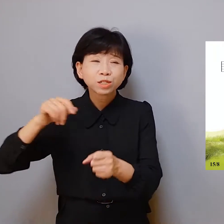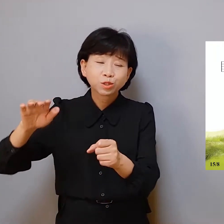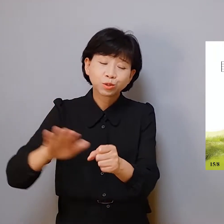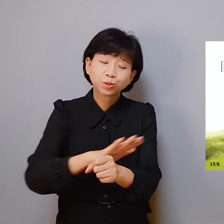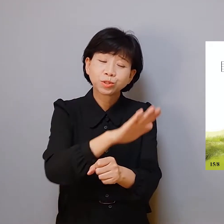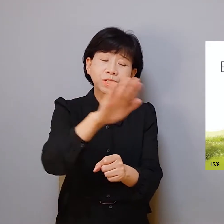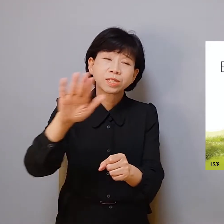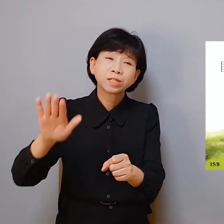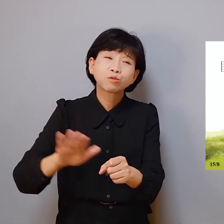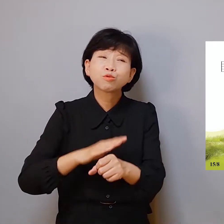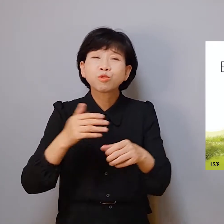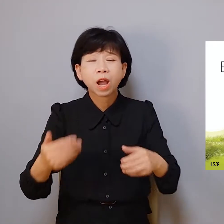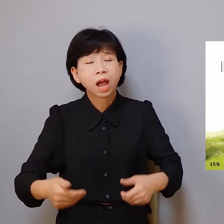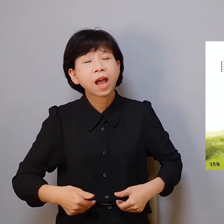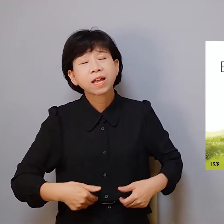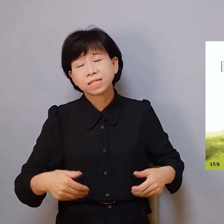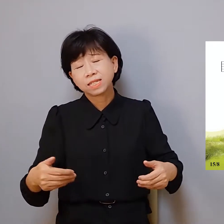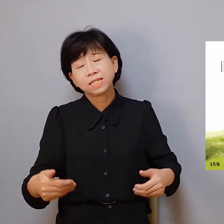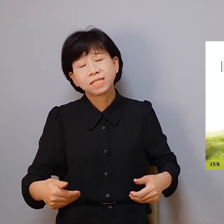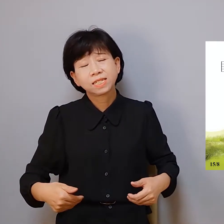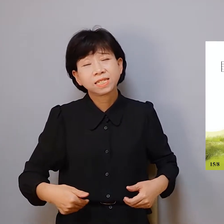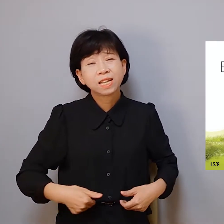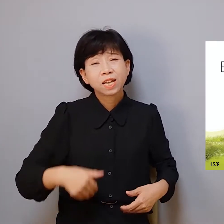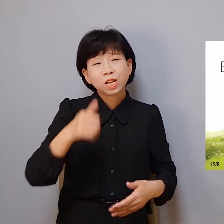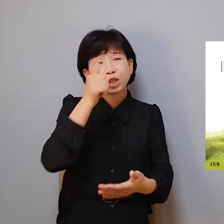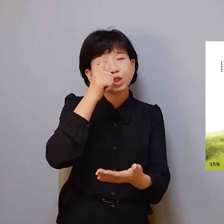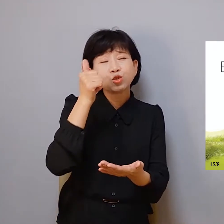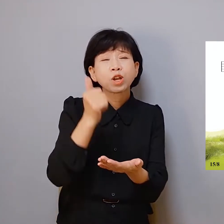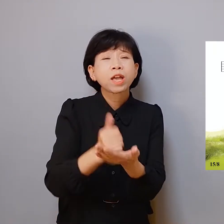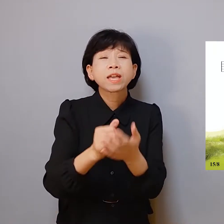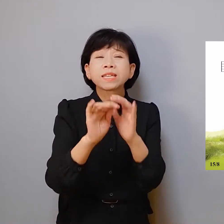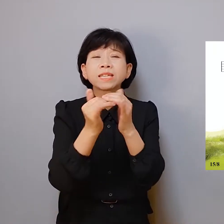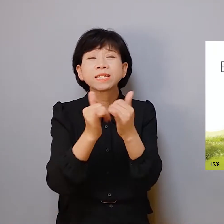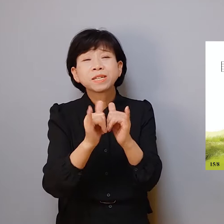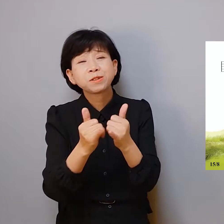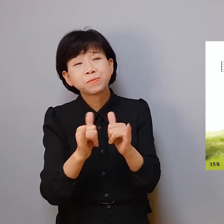주의 긍휼을 구하는